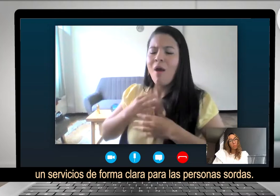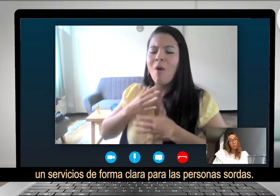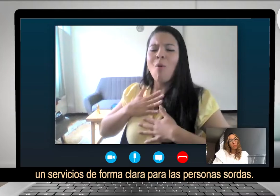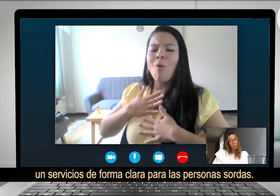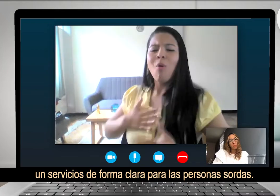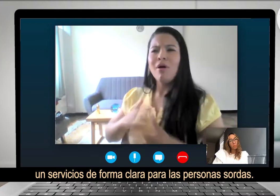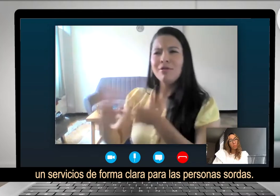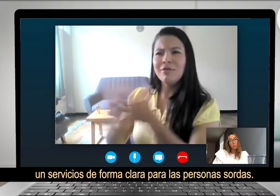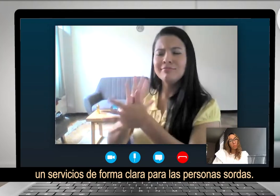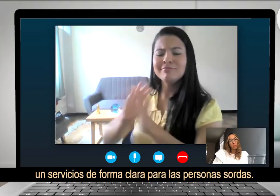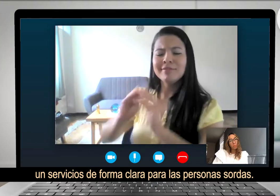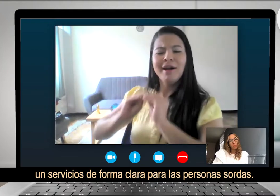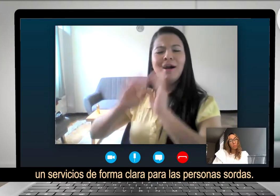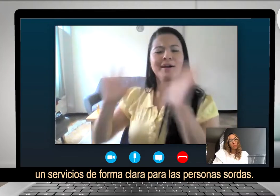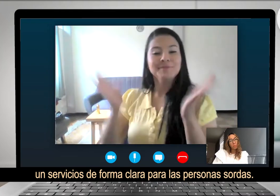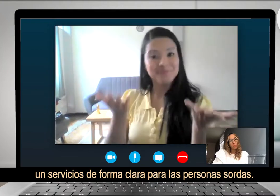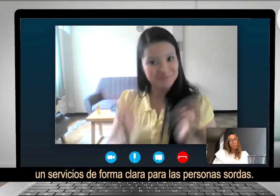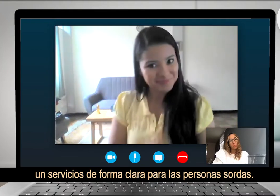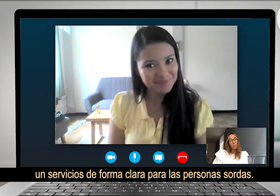las personas sordas.